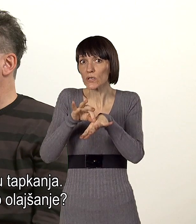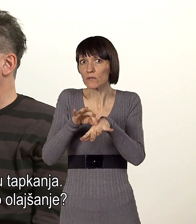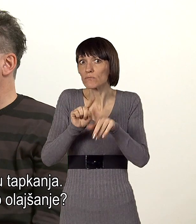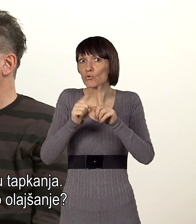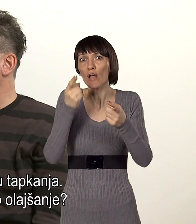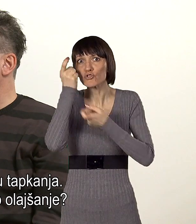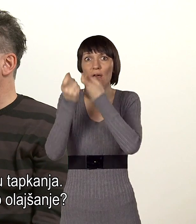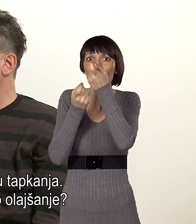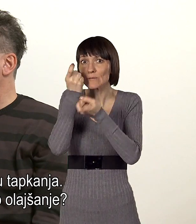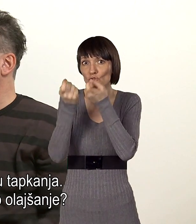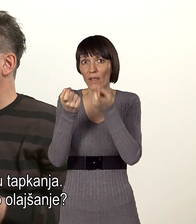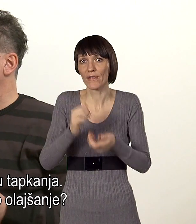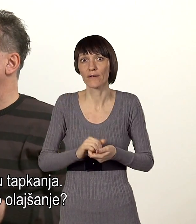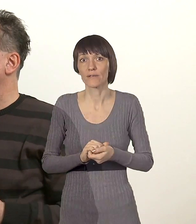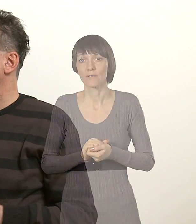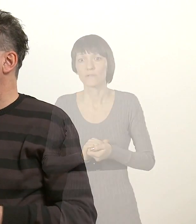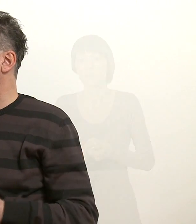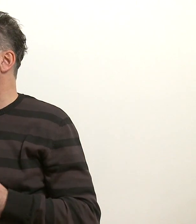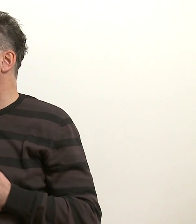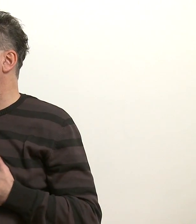Nove misli?